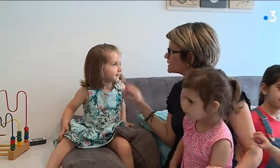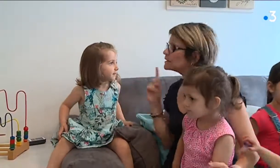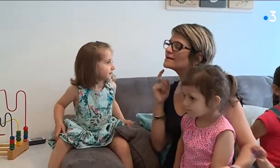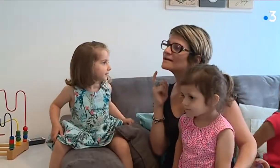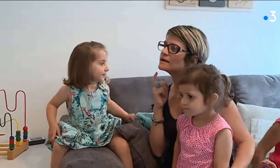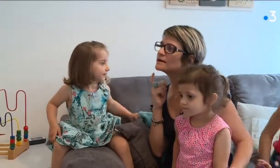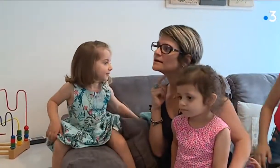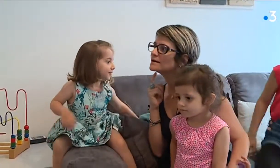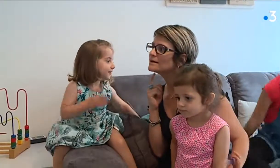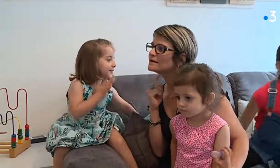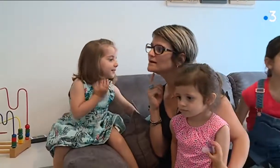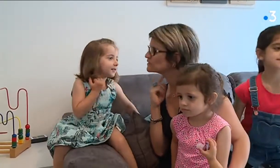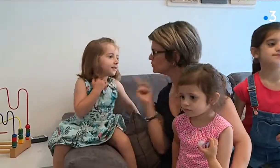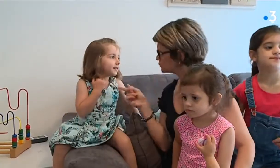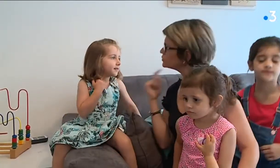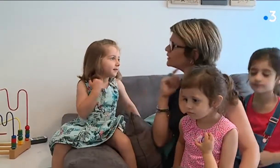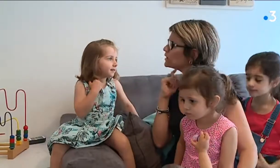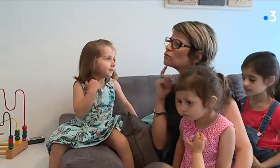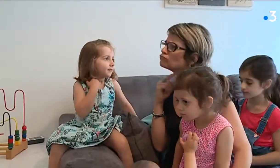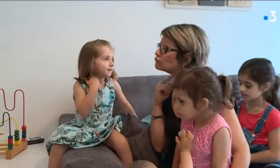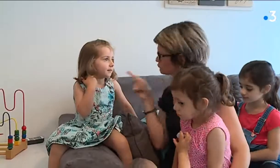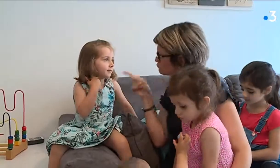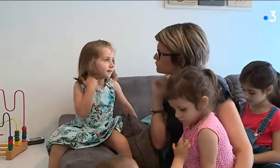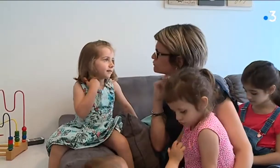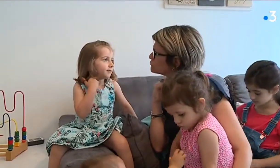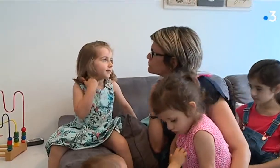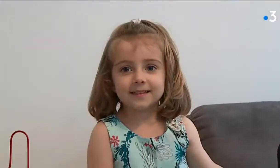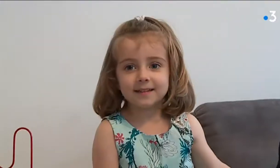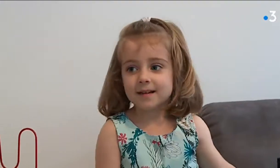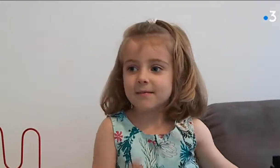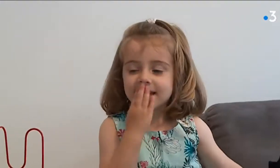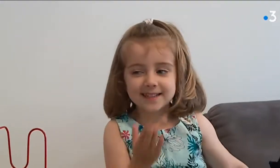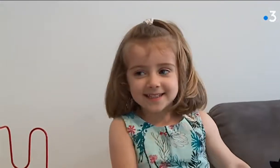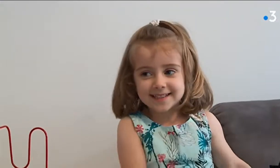particularité tarnaise. Il y aurait en France une centaine de crèches qui le pratiquent déjà. Merci.